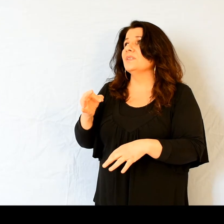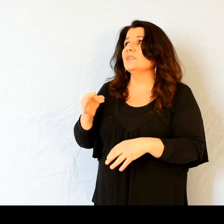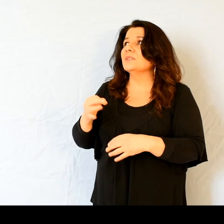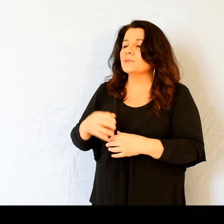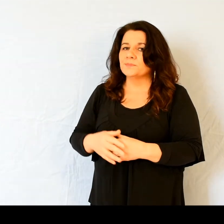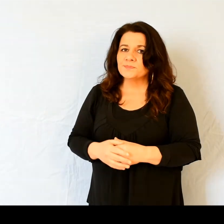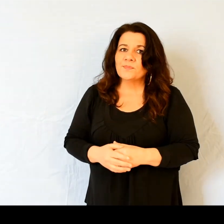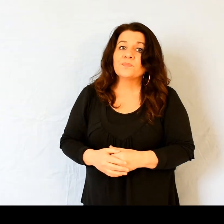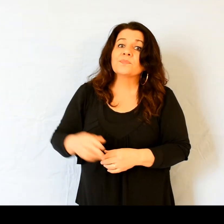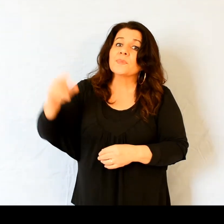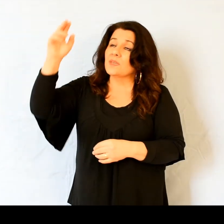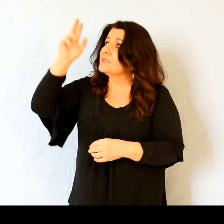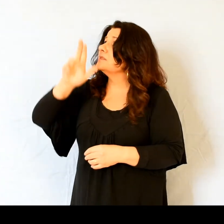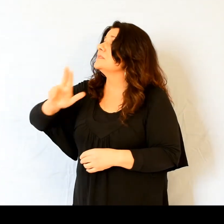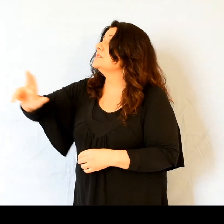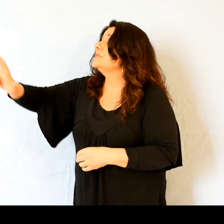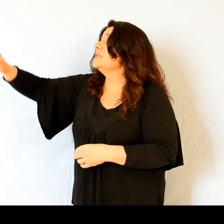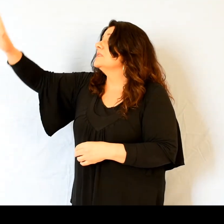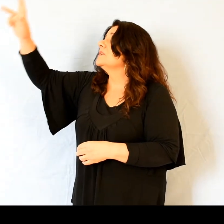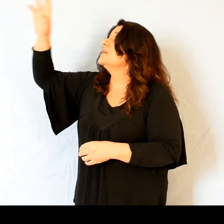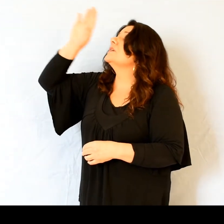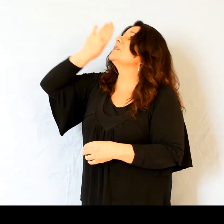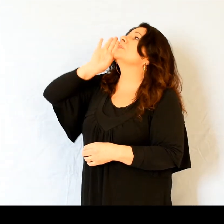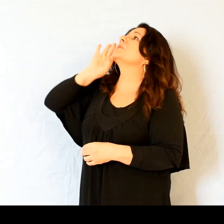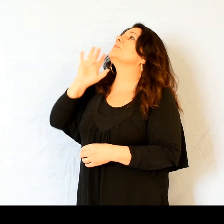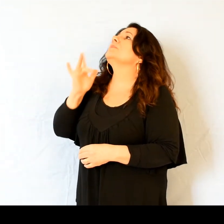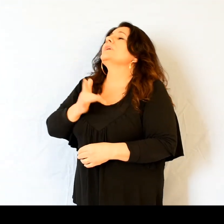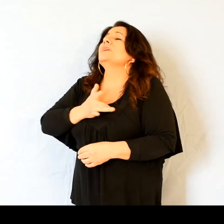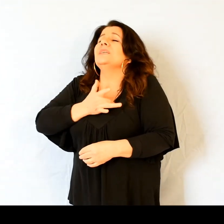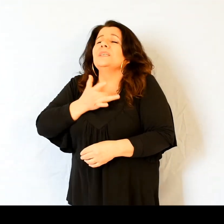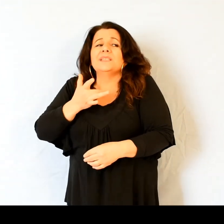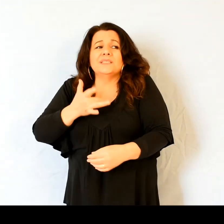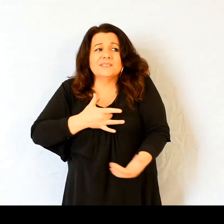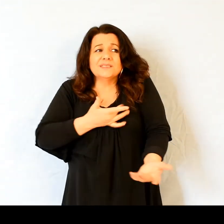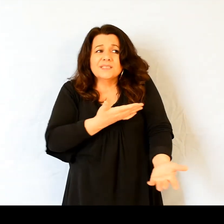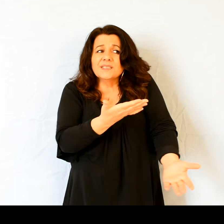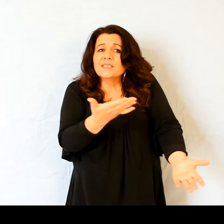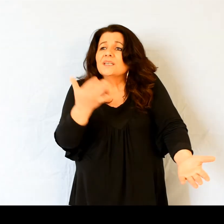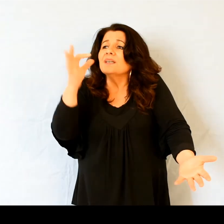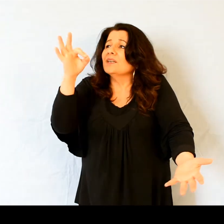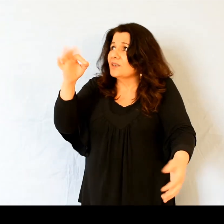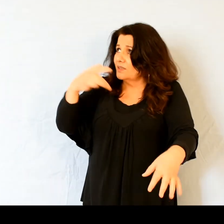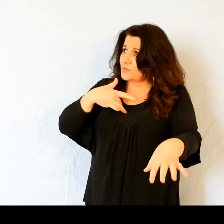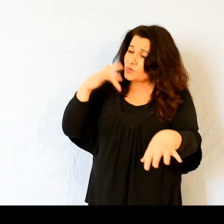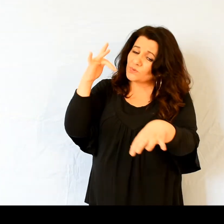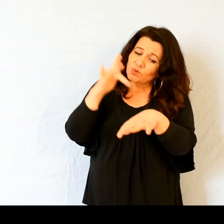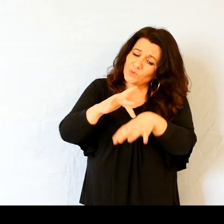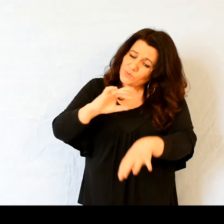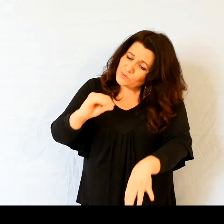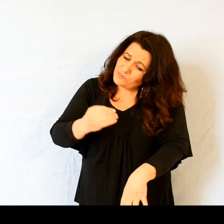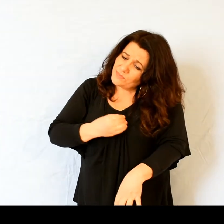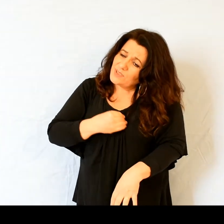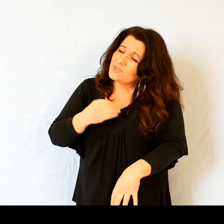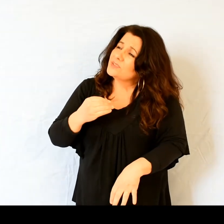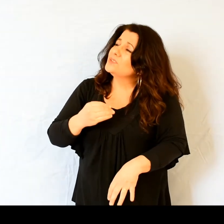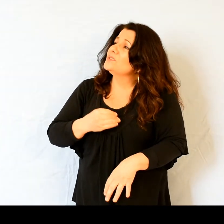Pitié, Seigneur, car nous avons péché.